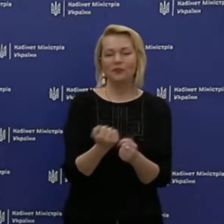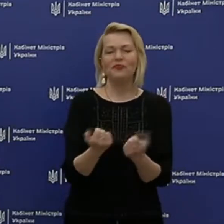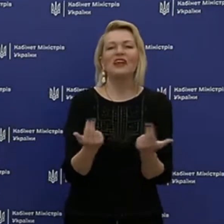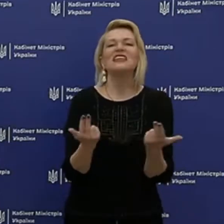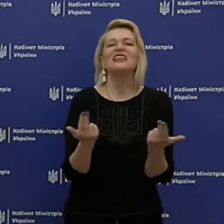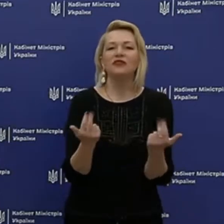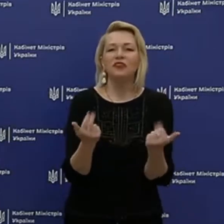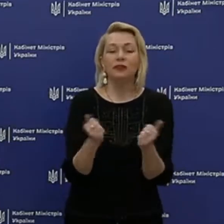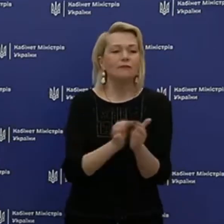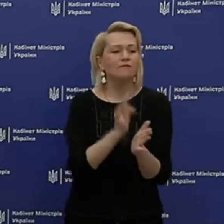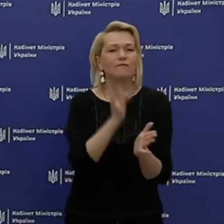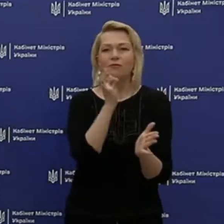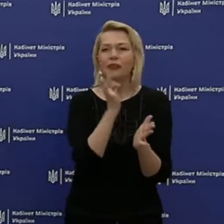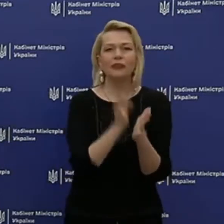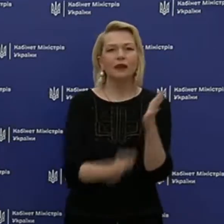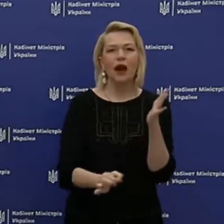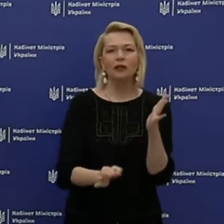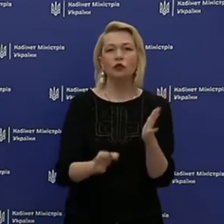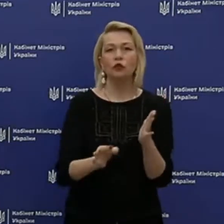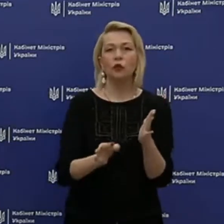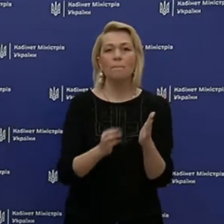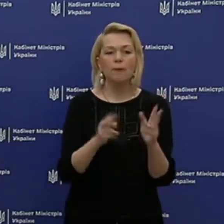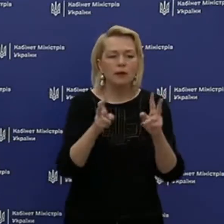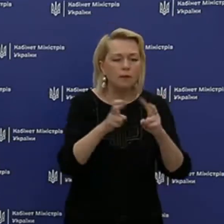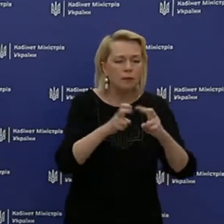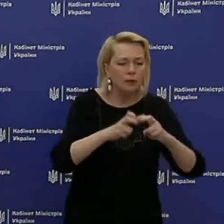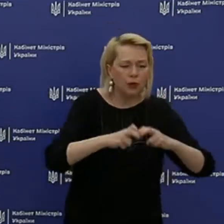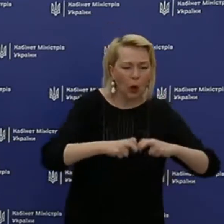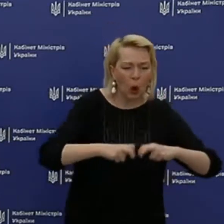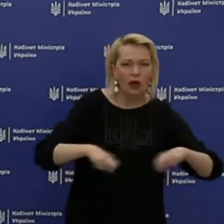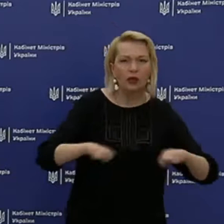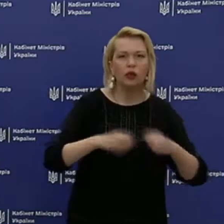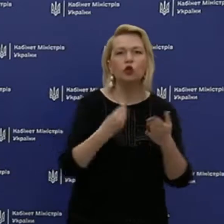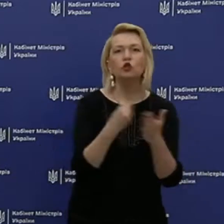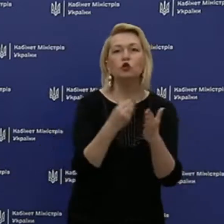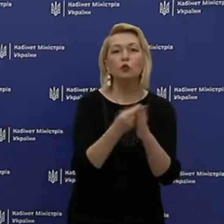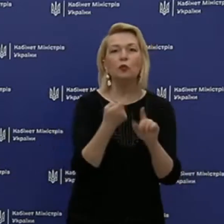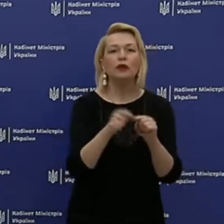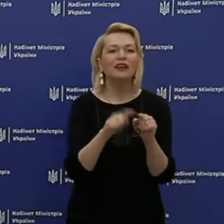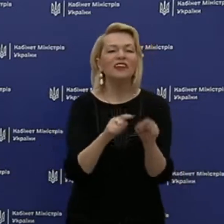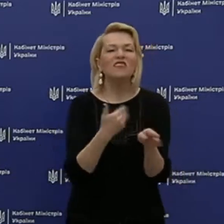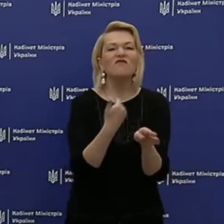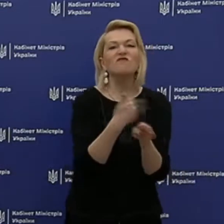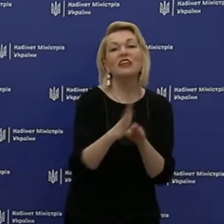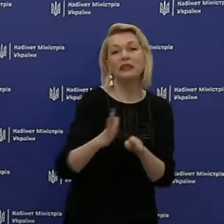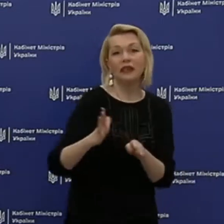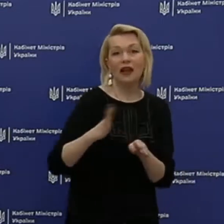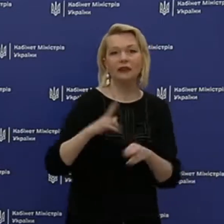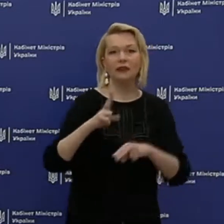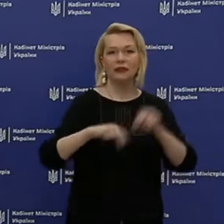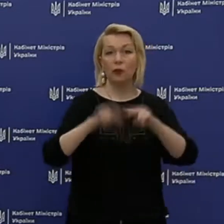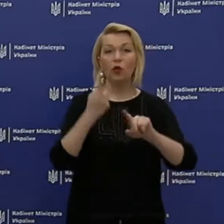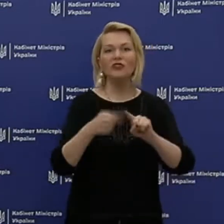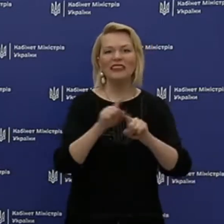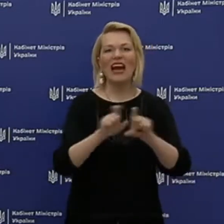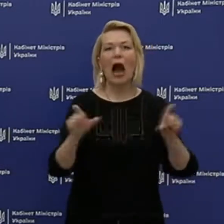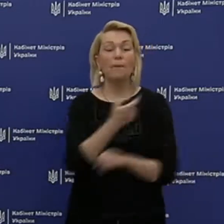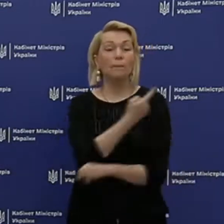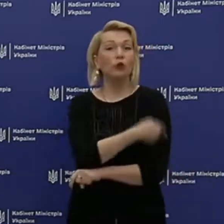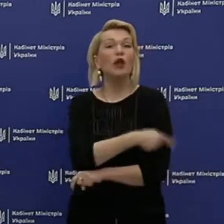Звичайно, відразу були, ми проаналізували ті суми, які виділялися в тому числі на будівництво цих